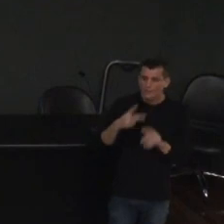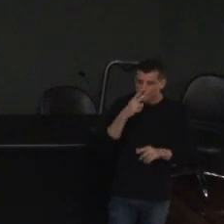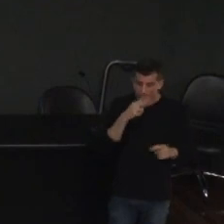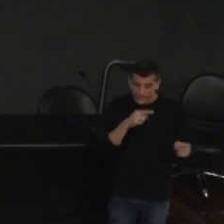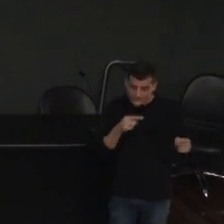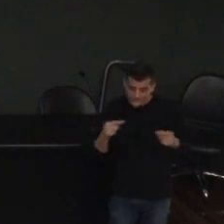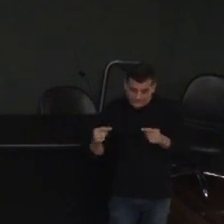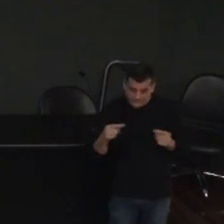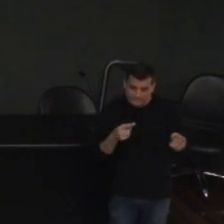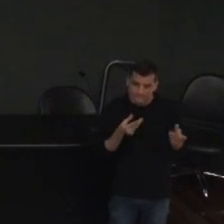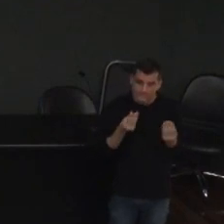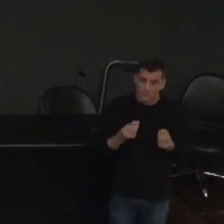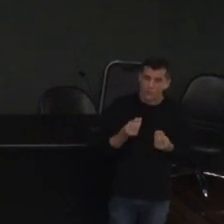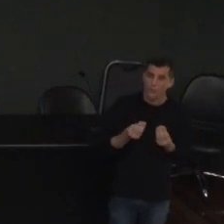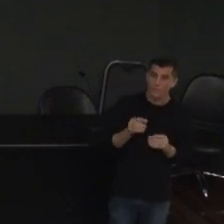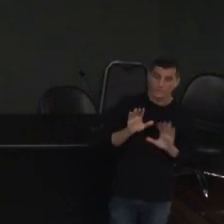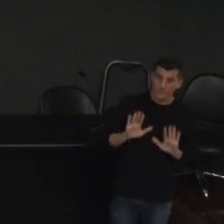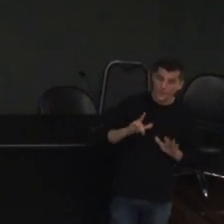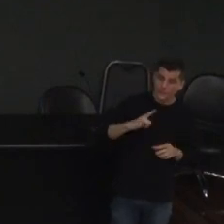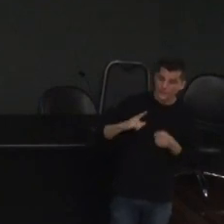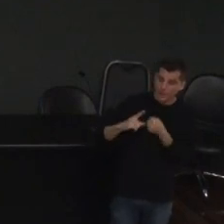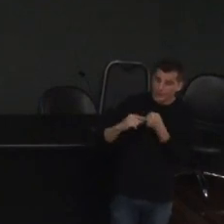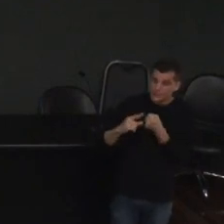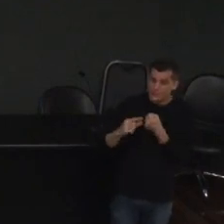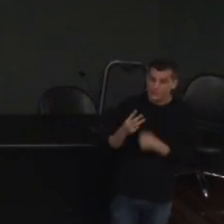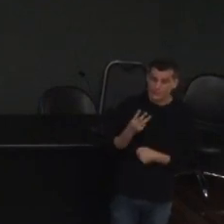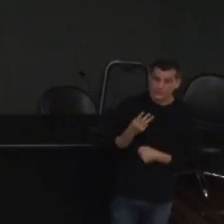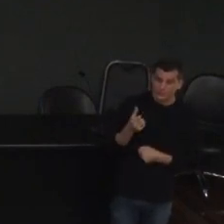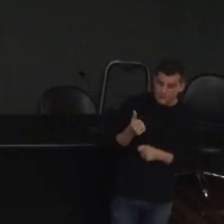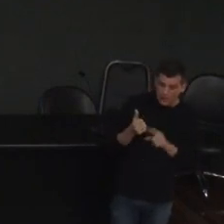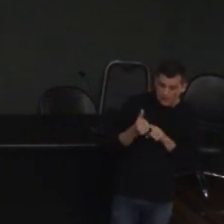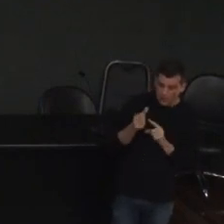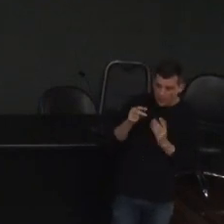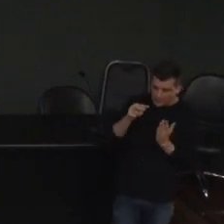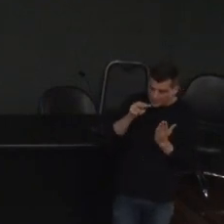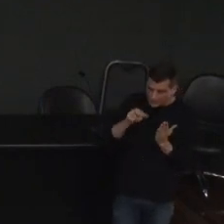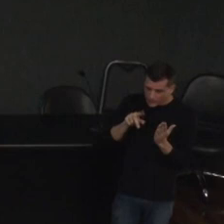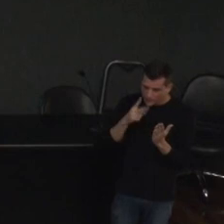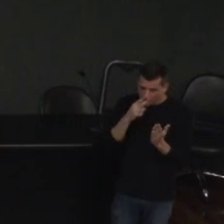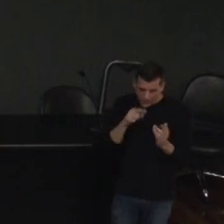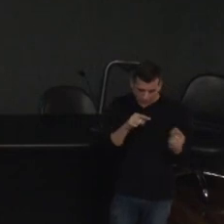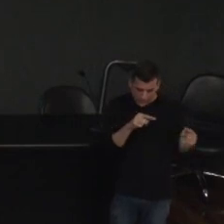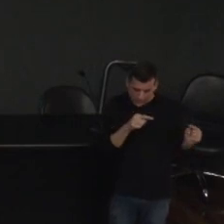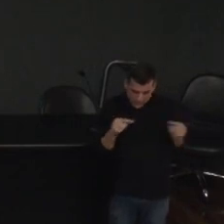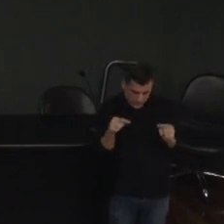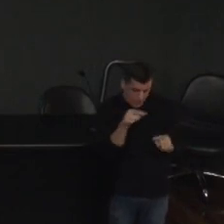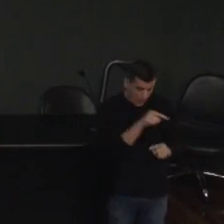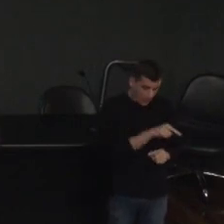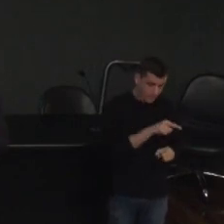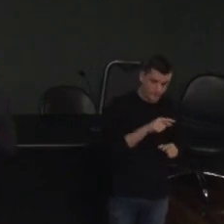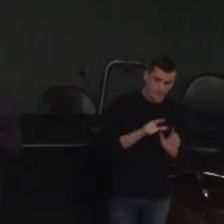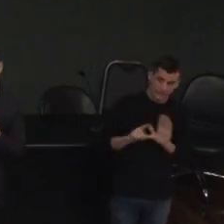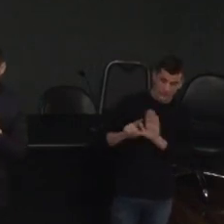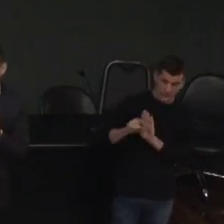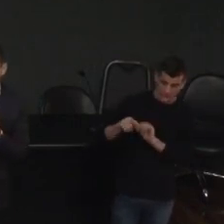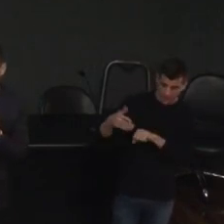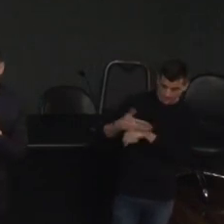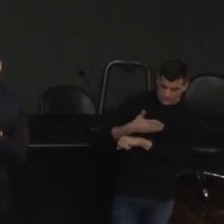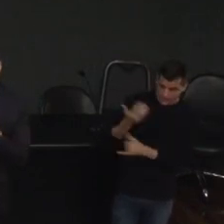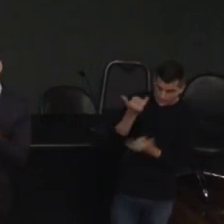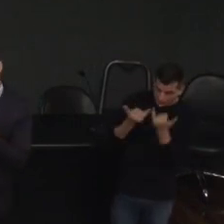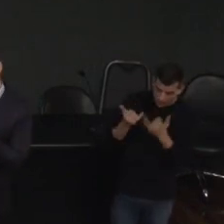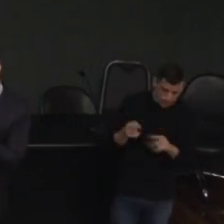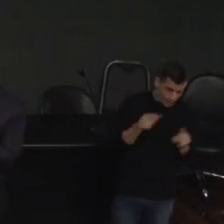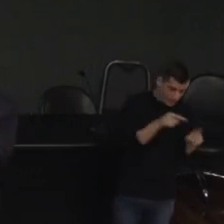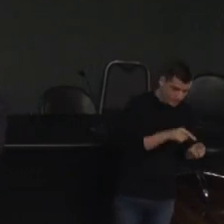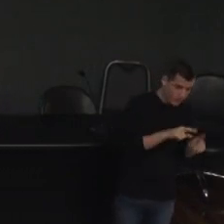calma o artigo 31 vocês concordam comigo que ela não conflita em nada com a lei de acesso à informação pelo contrário ela te diz o seguinte Olha